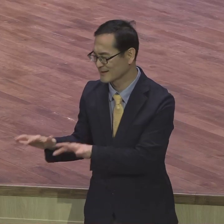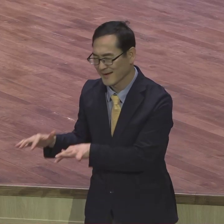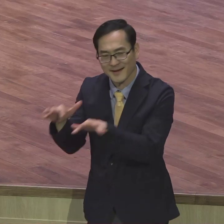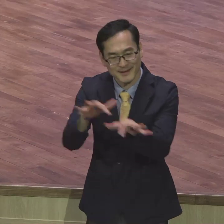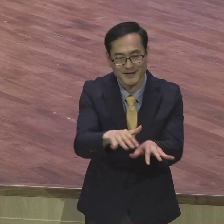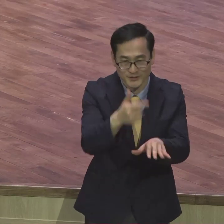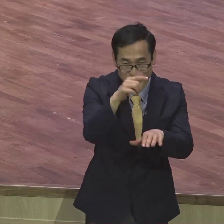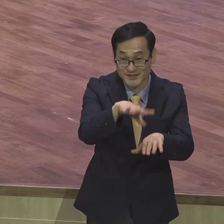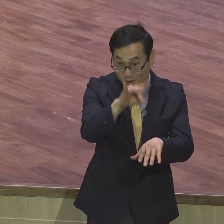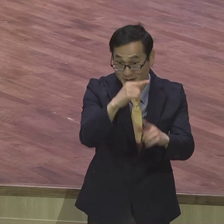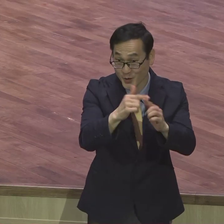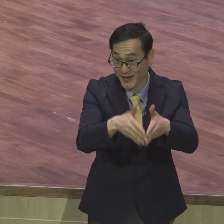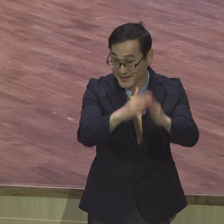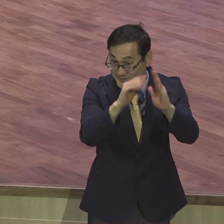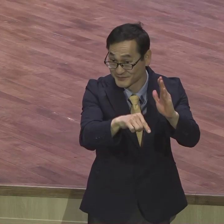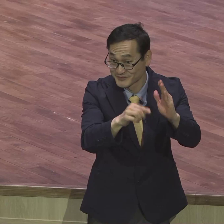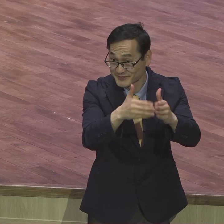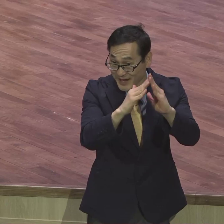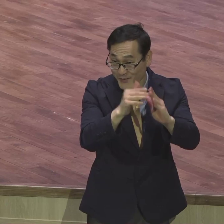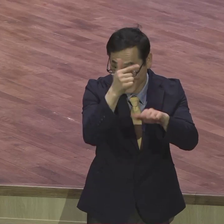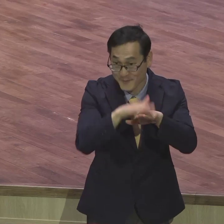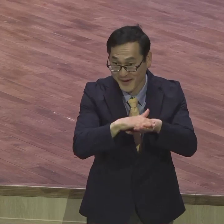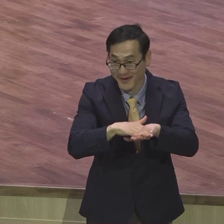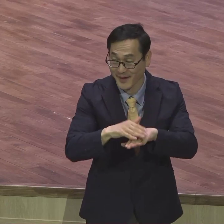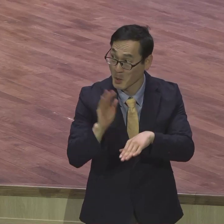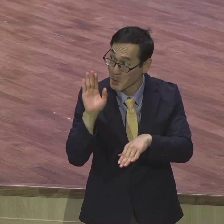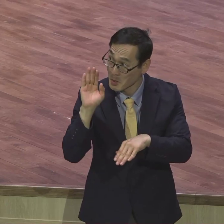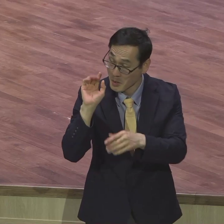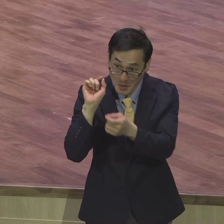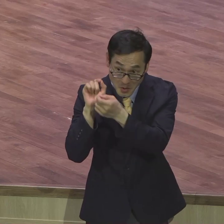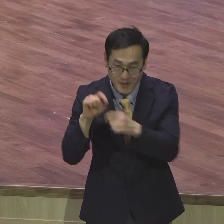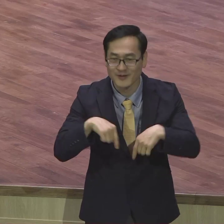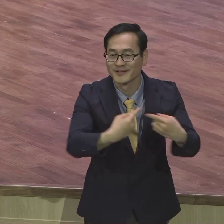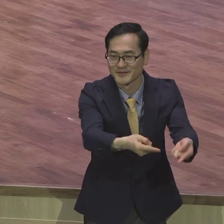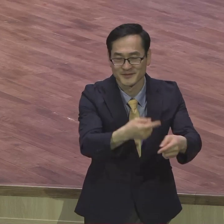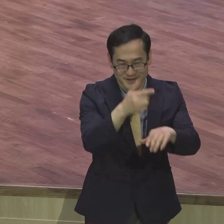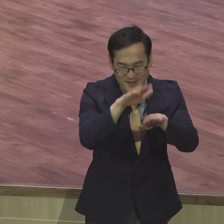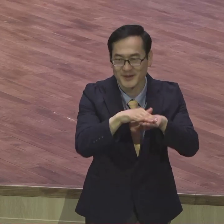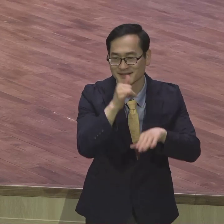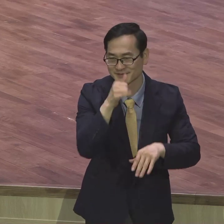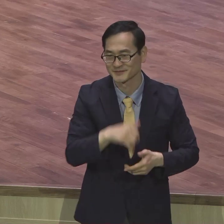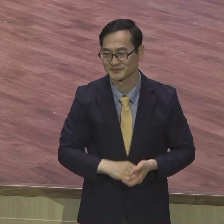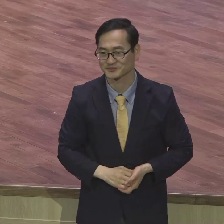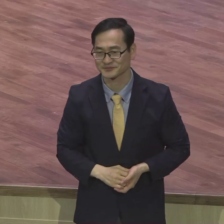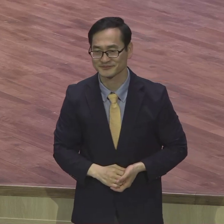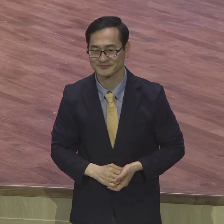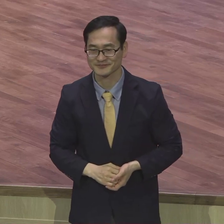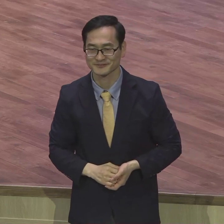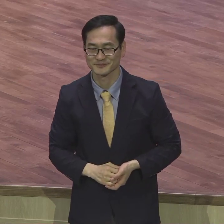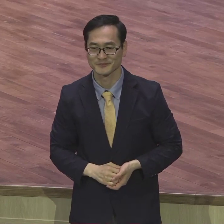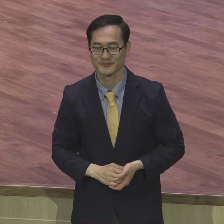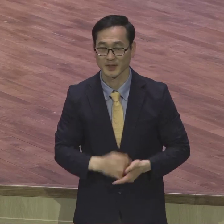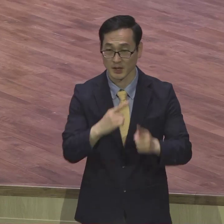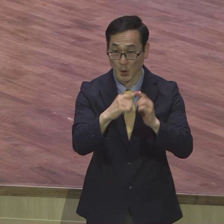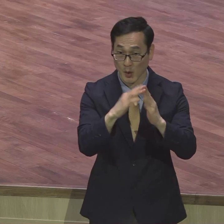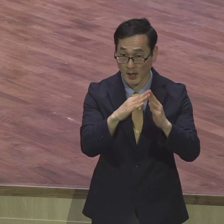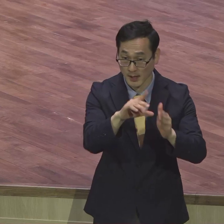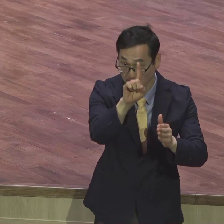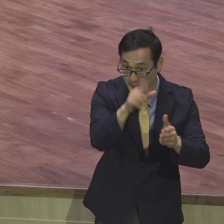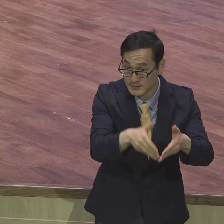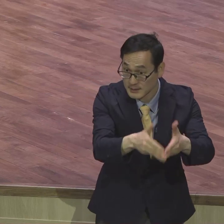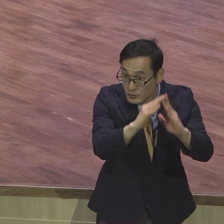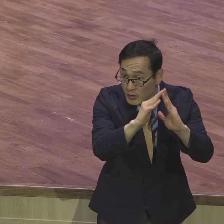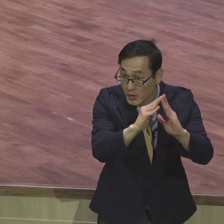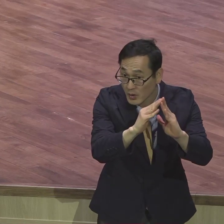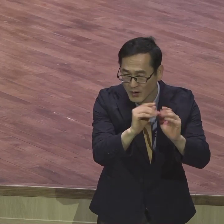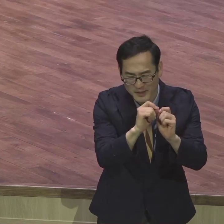주시고 영적 힘이 돼 주시길 바랍니다. 설립예배 교회 하나 세우는 거요. 그 뭐